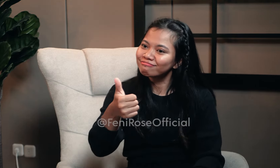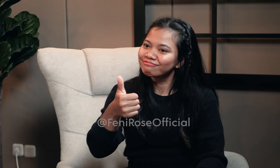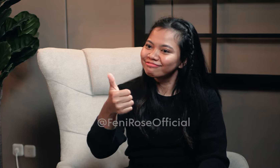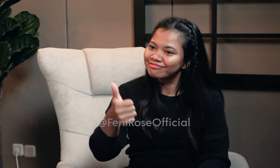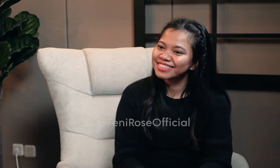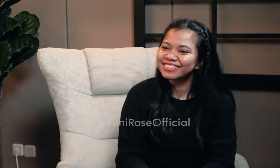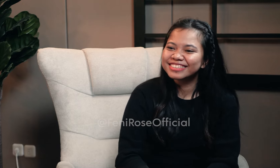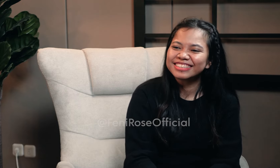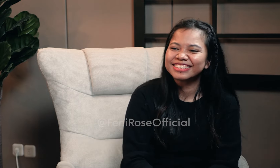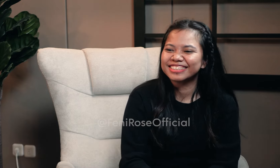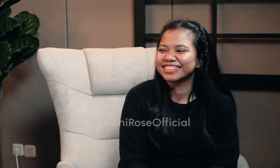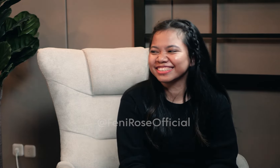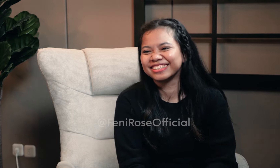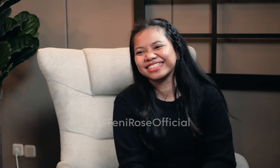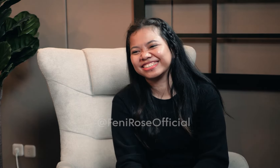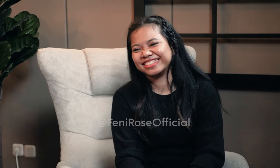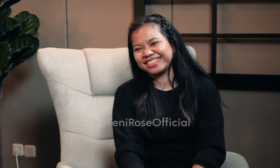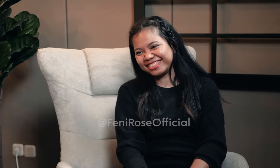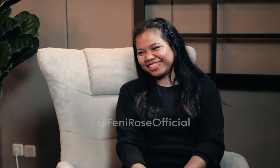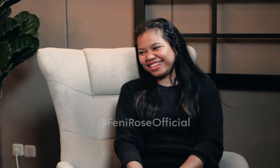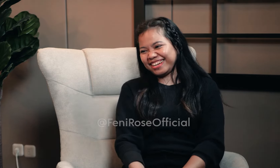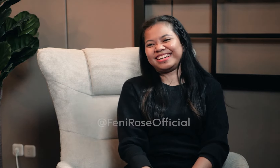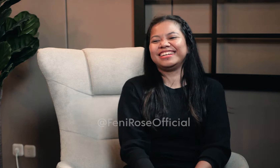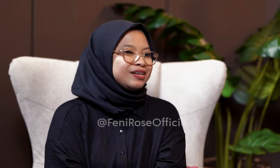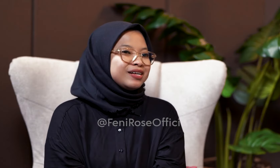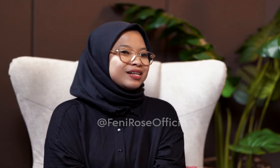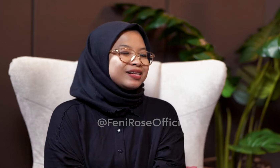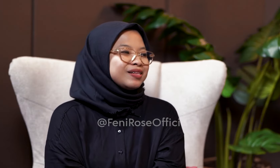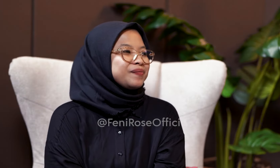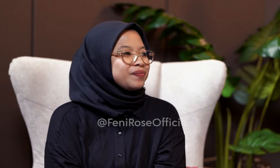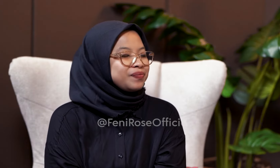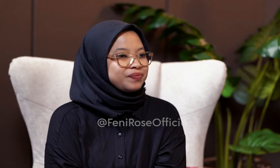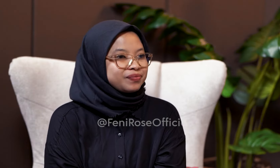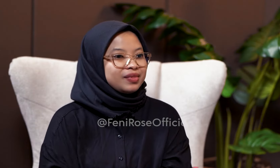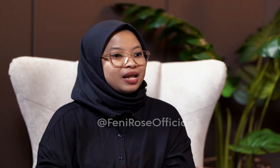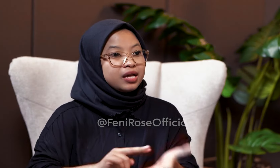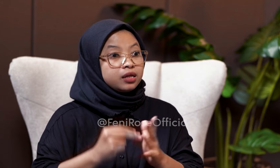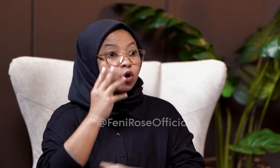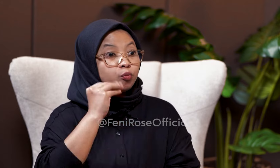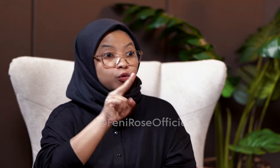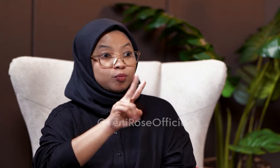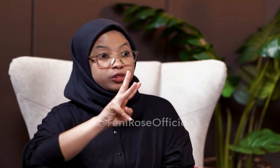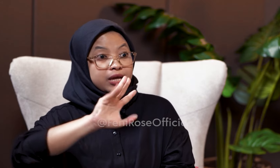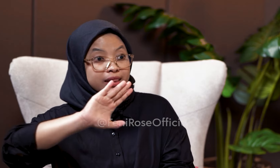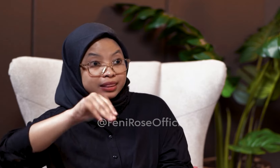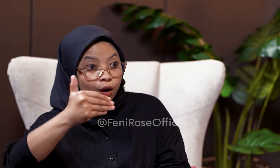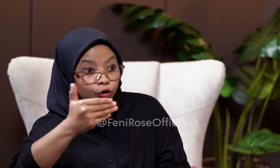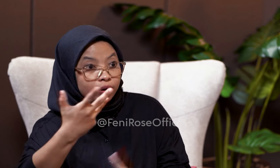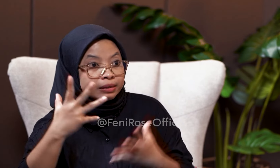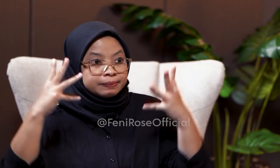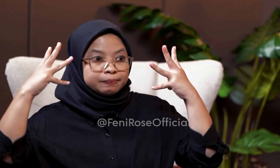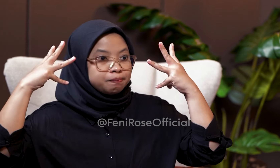betul-betul lampu menjadi komunikasi saya kayak gitu jadi baru di usia 23 kamu betul-betul ee tidak